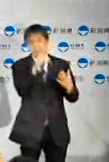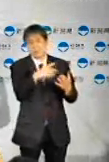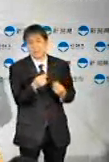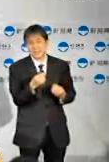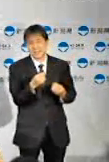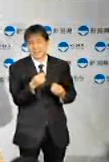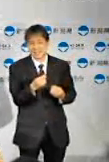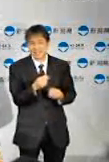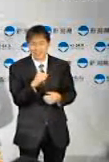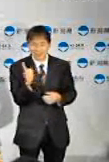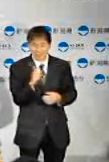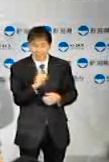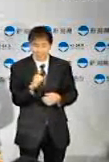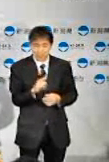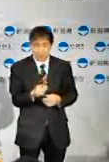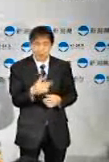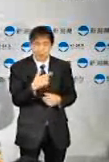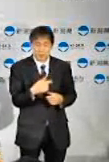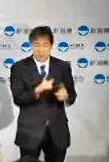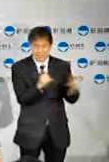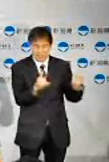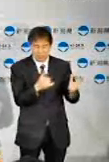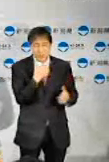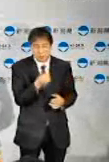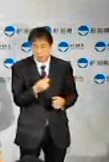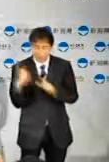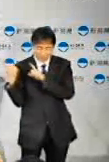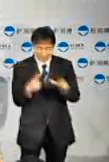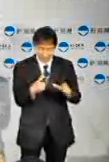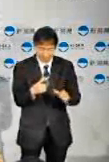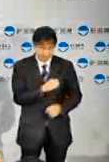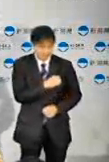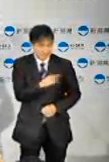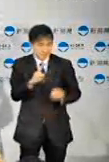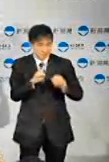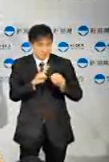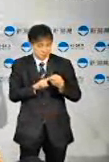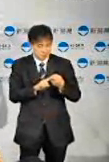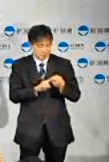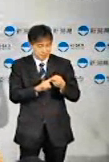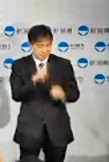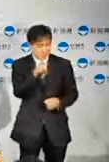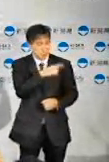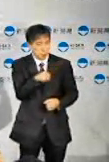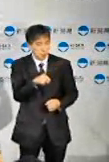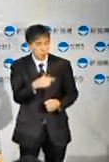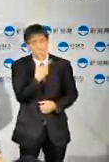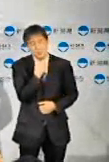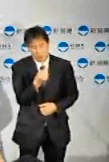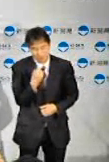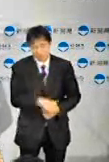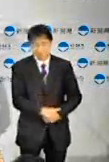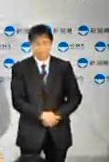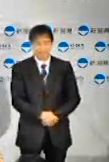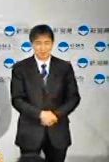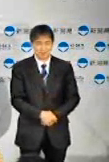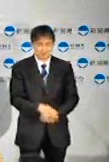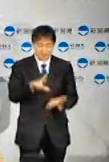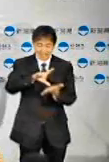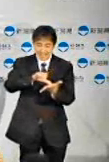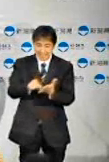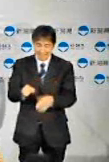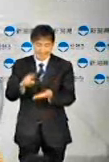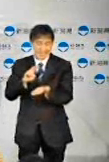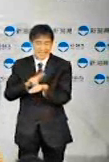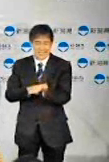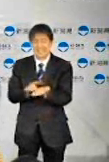どんな人材に新潟県で教員にな るどんな人材にって、いや、やっぱり情熱意のある人、人材が欲しいですよね。はい、地域医療の医